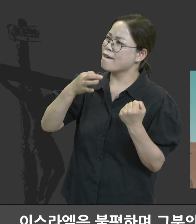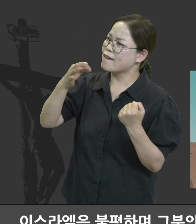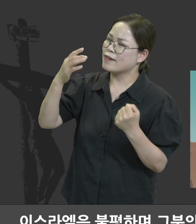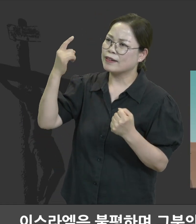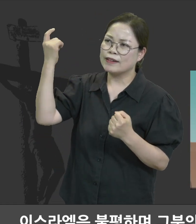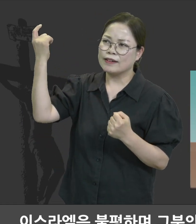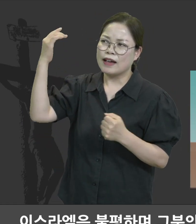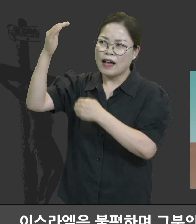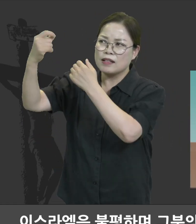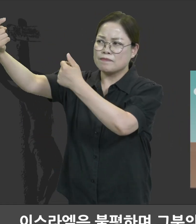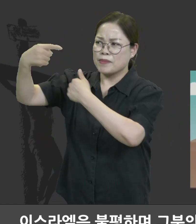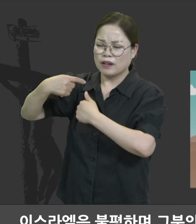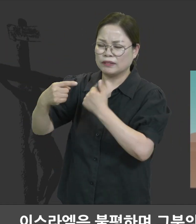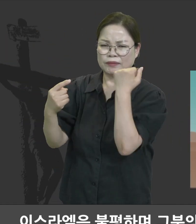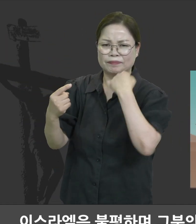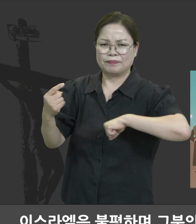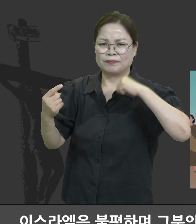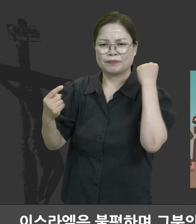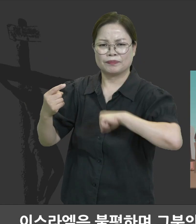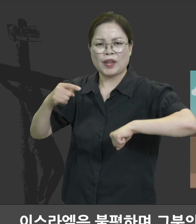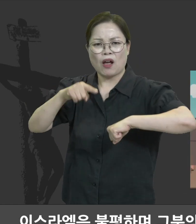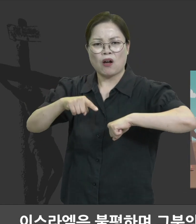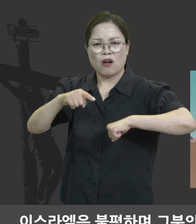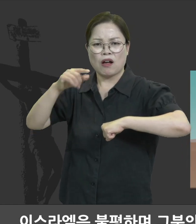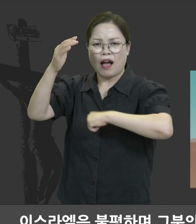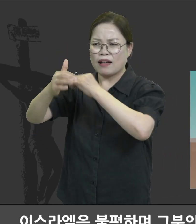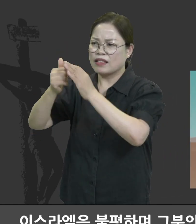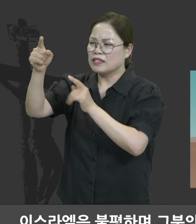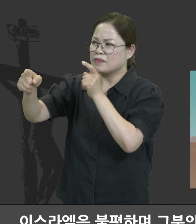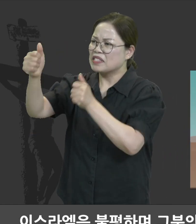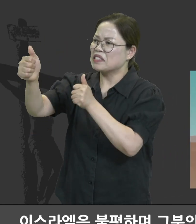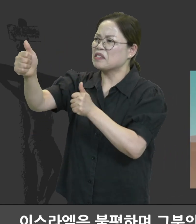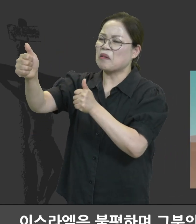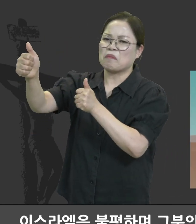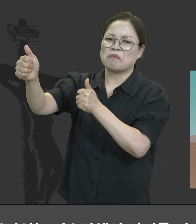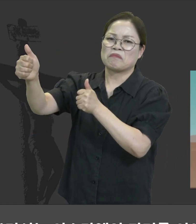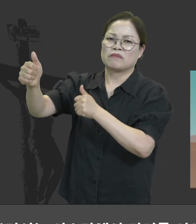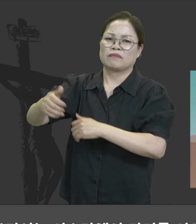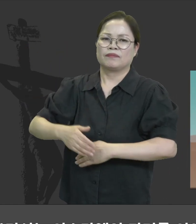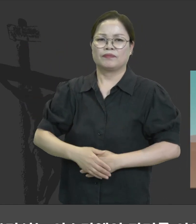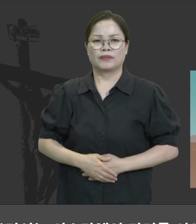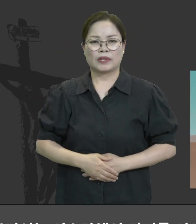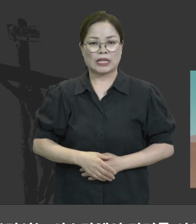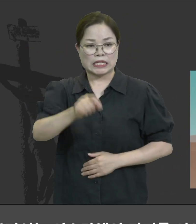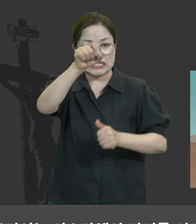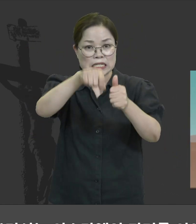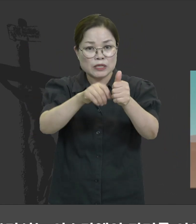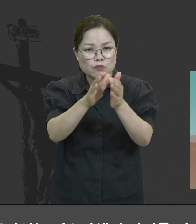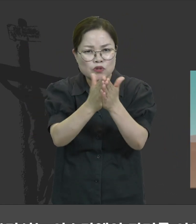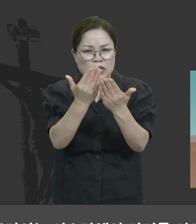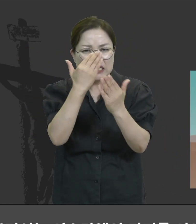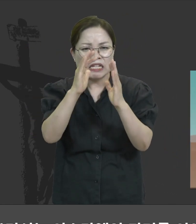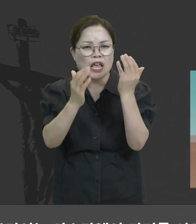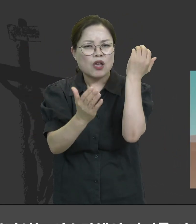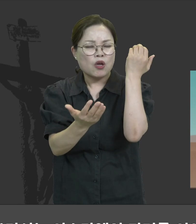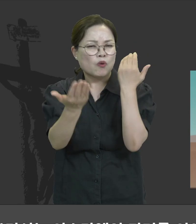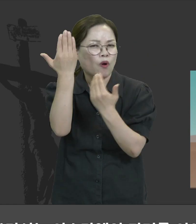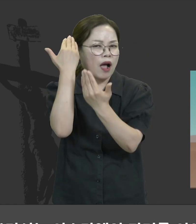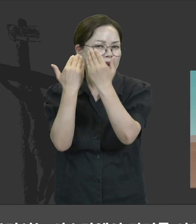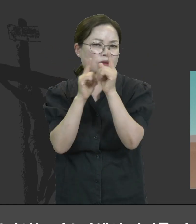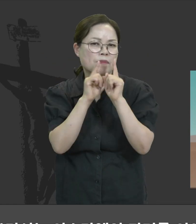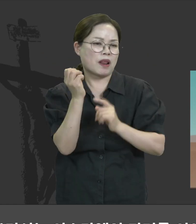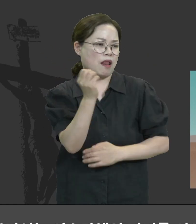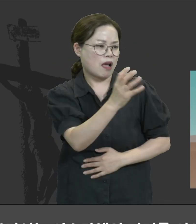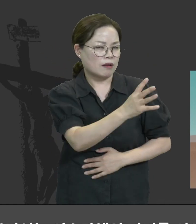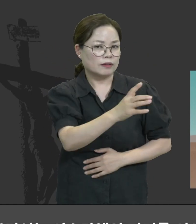목소리를 듣지 않았고 심지어 그분을 시험하기까지 했습니다. 히브리서는 이스라엘의 과거를